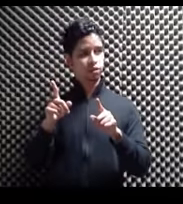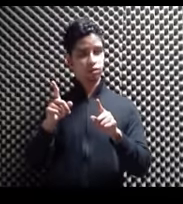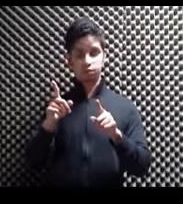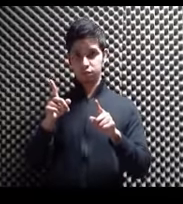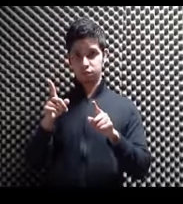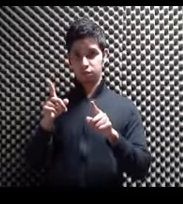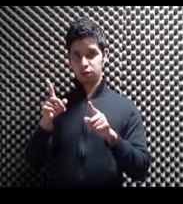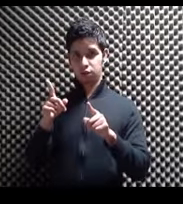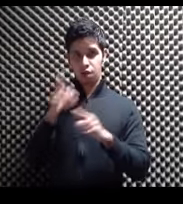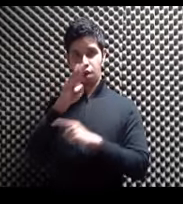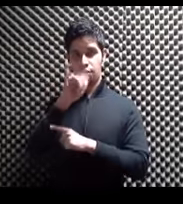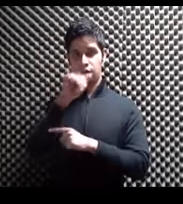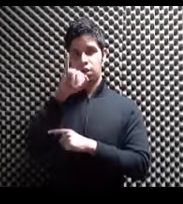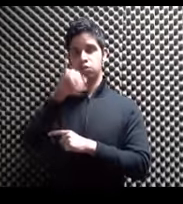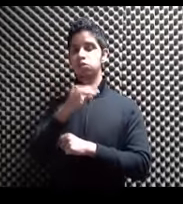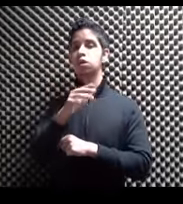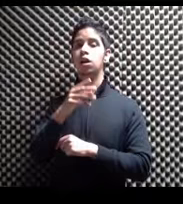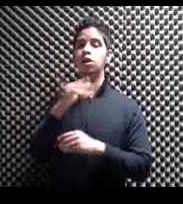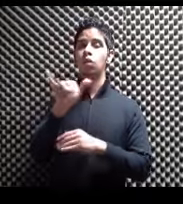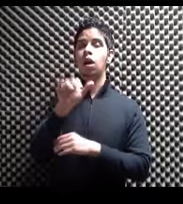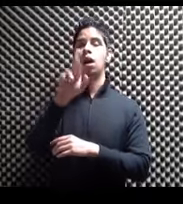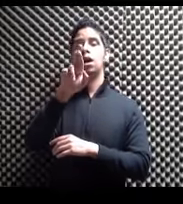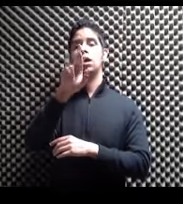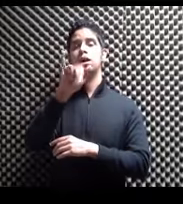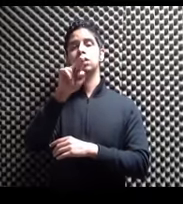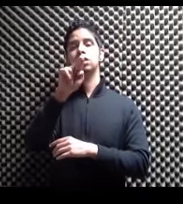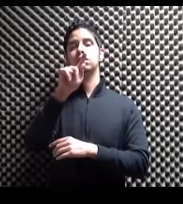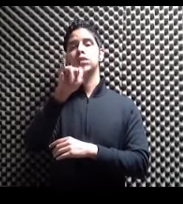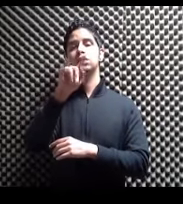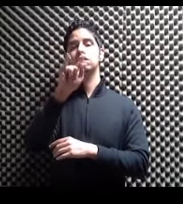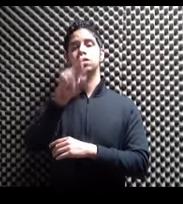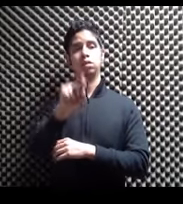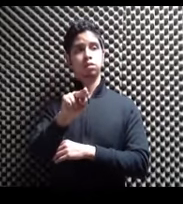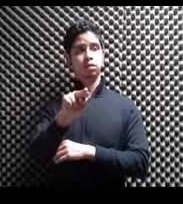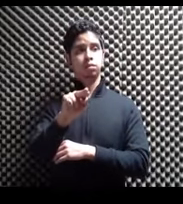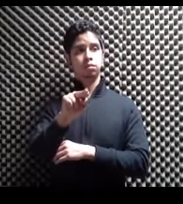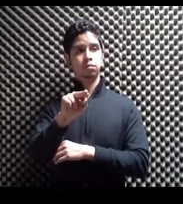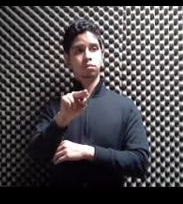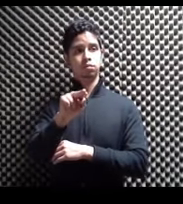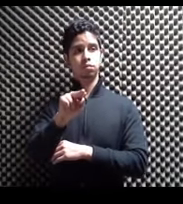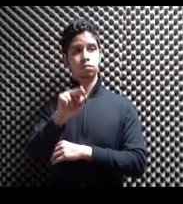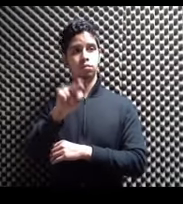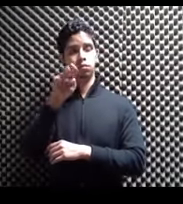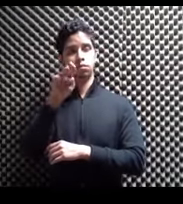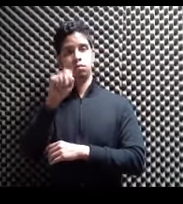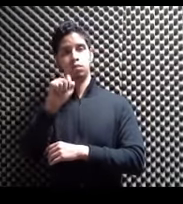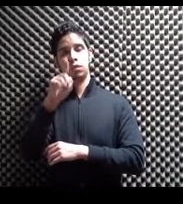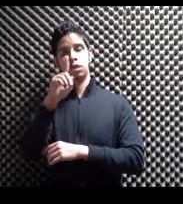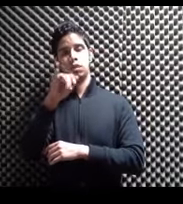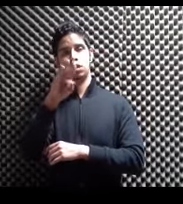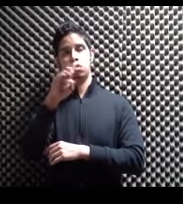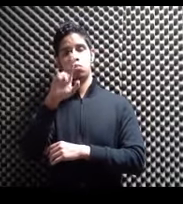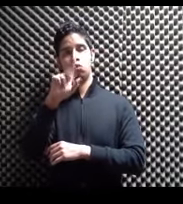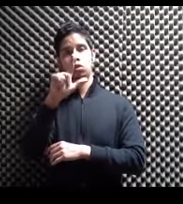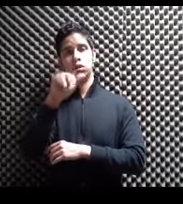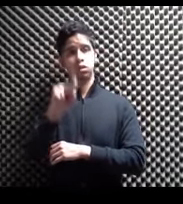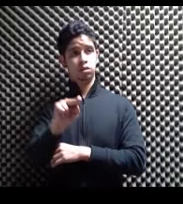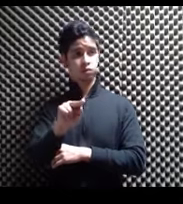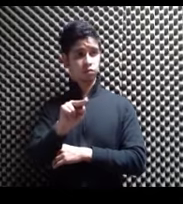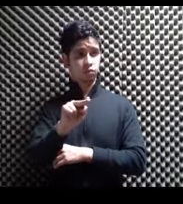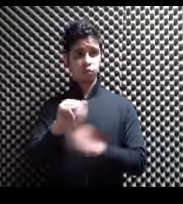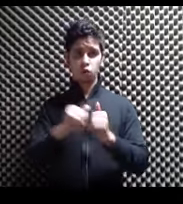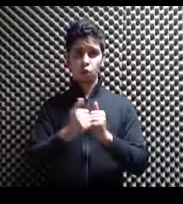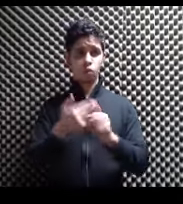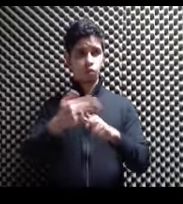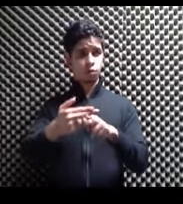otro también. Y si nos vamos para los Little Rascal, ¿te acuerdas cómo se llamaba el perro? Spot, ¿no era? Yo